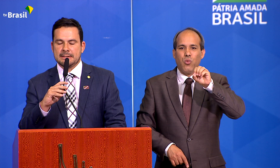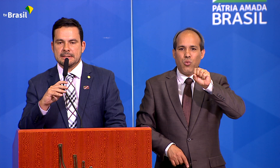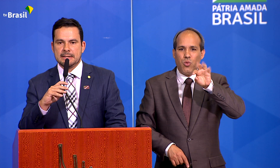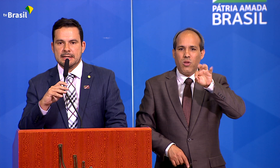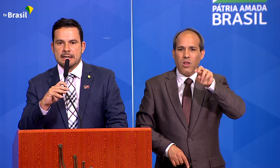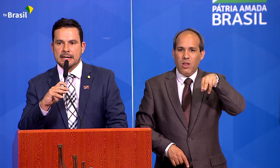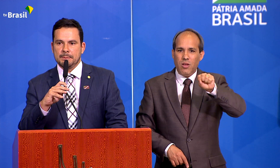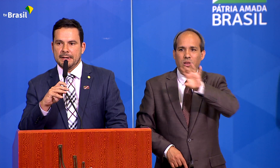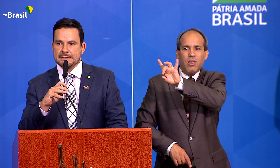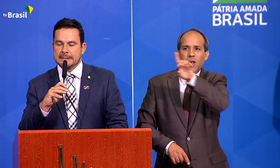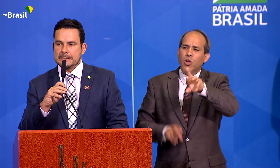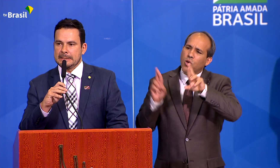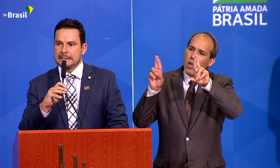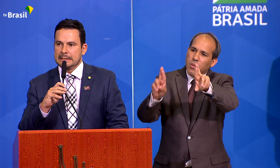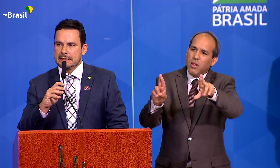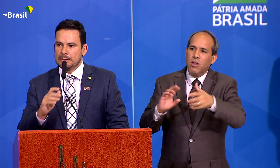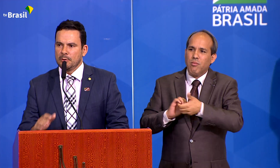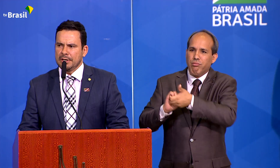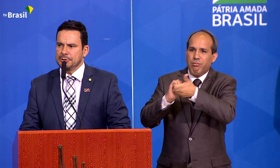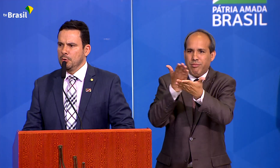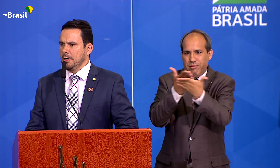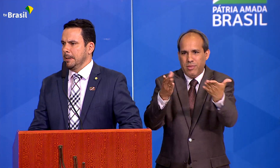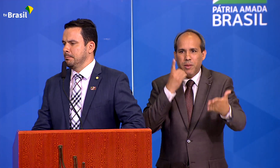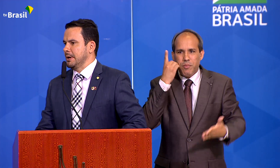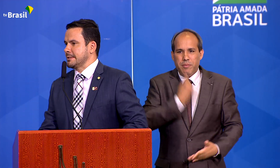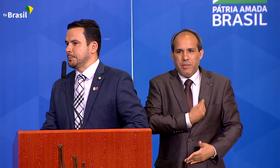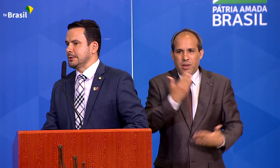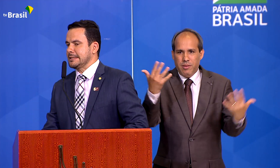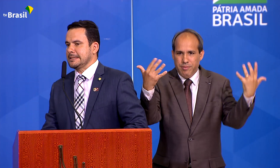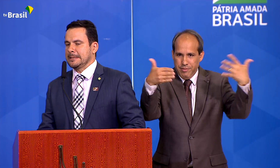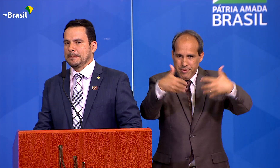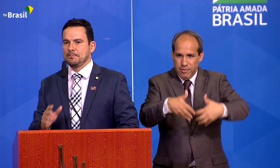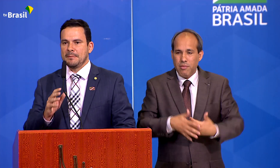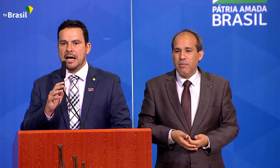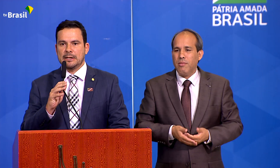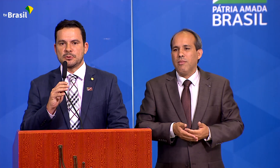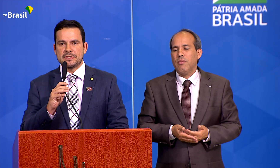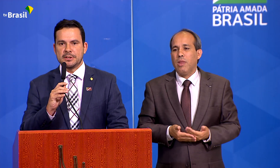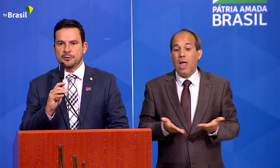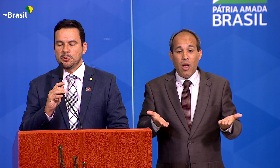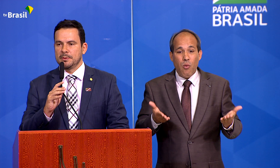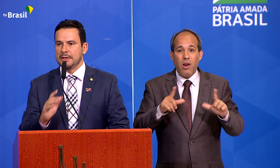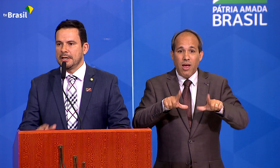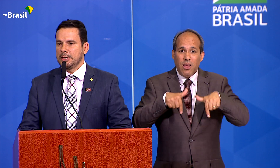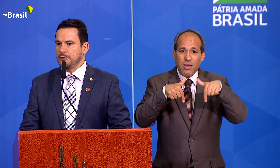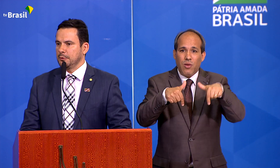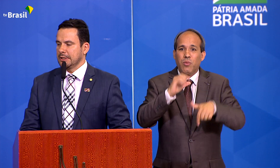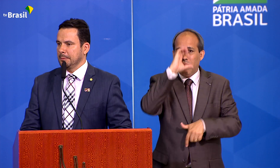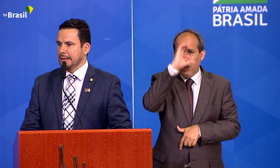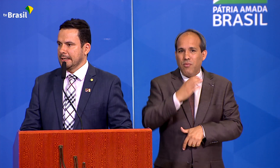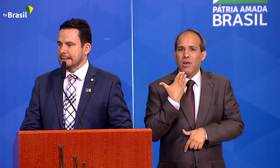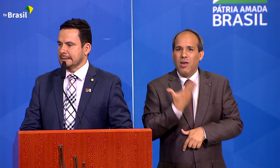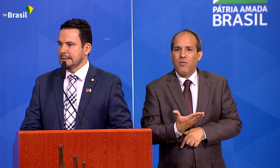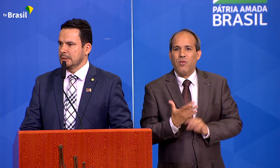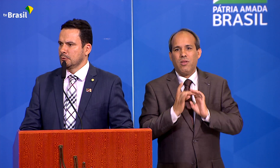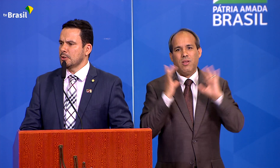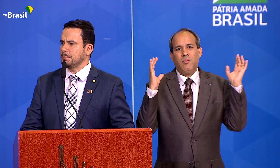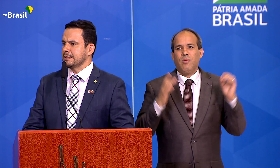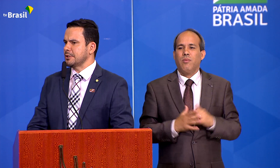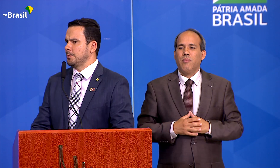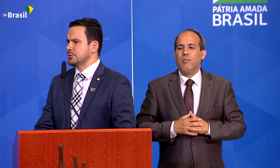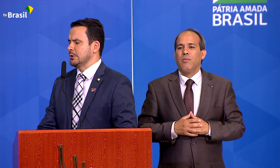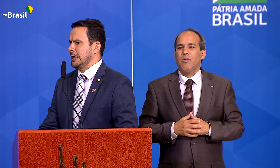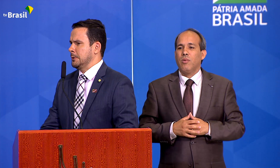todos os parlamentares aqui presente com grande honra participar desse ato Cívico em favor da Liberdade